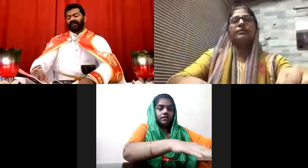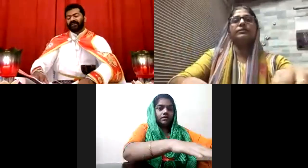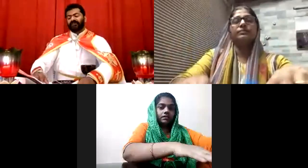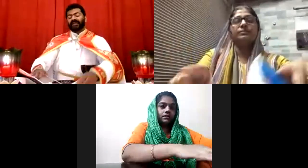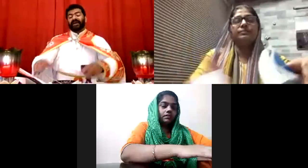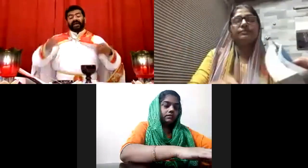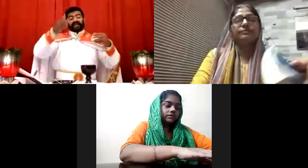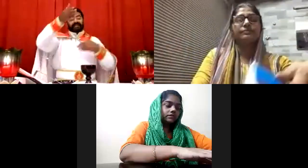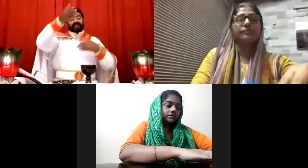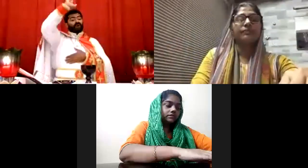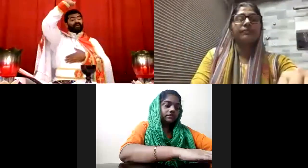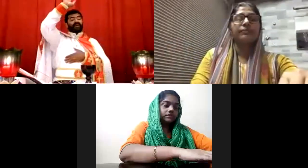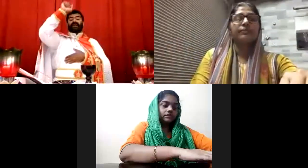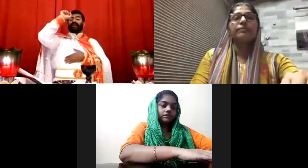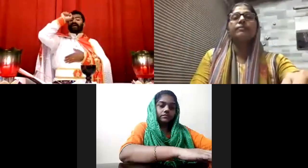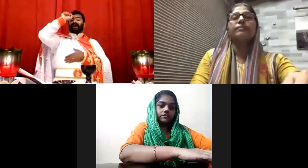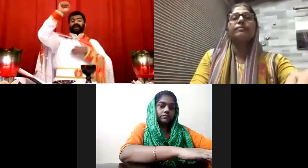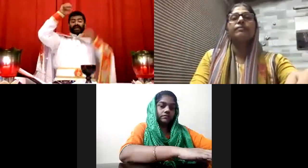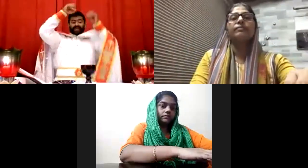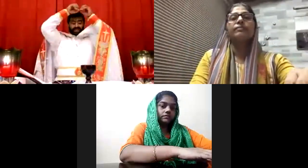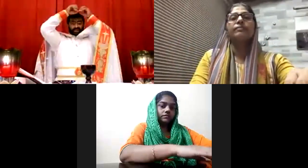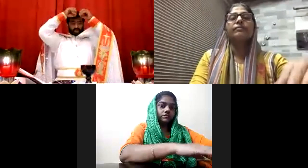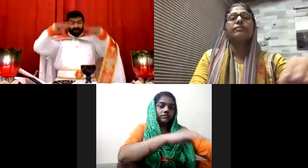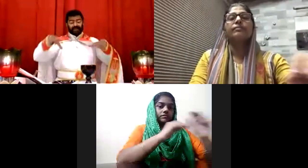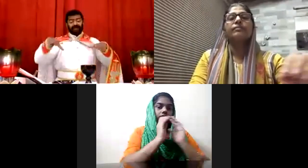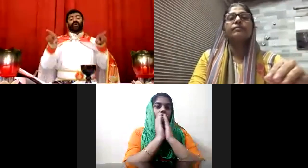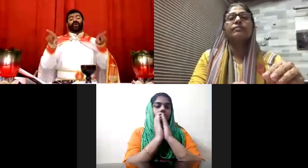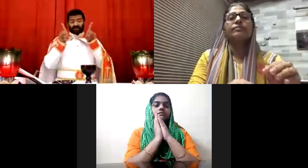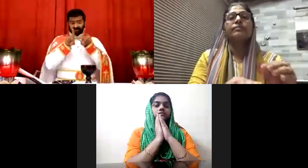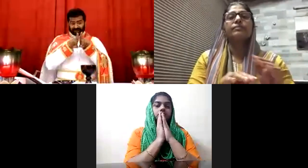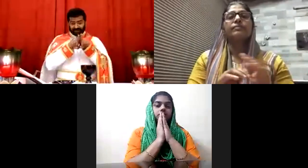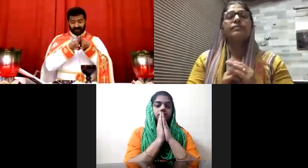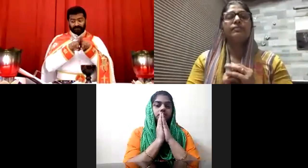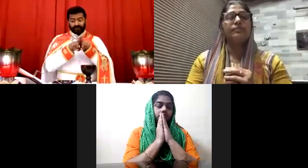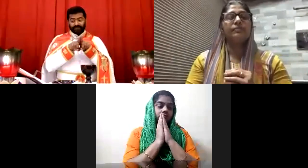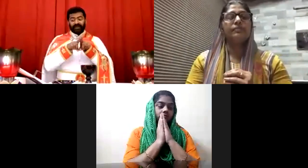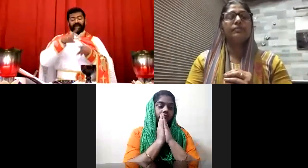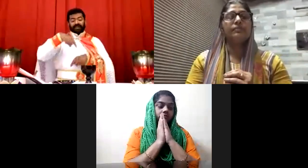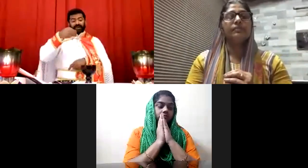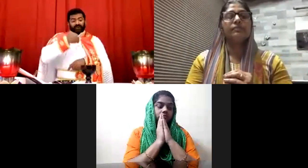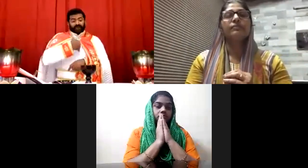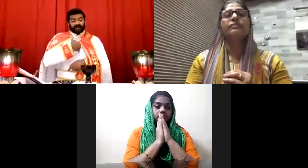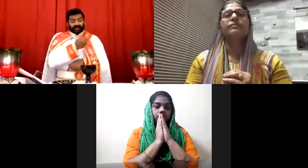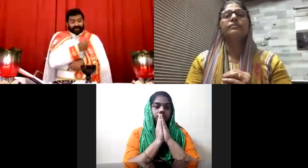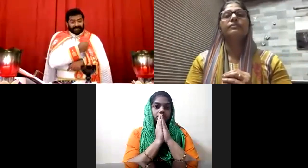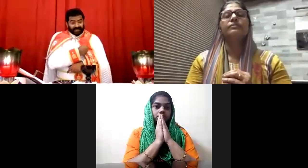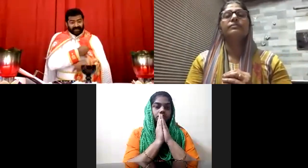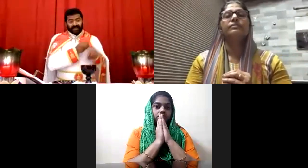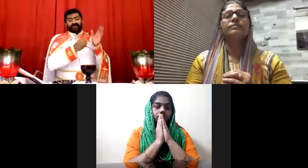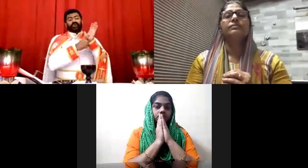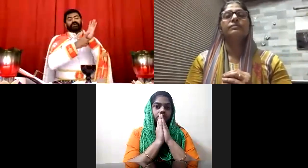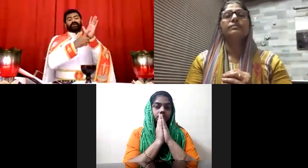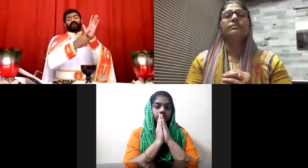ആമേൻ. ദൈവമേ, അങ്ങയുടെ കൃപയ്ക്ക് ഒത്തവിധം എന്നോട്